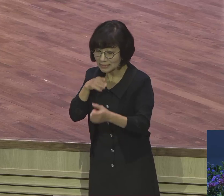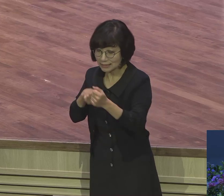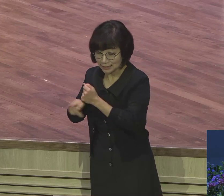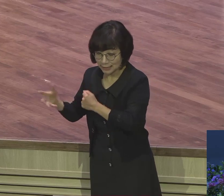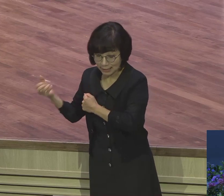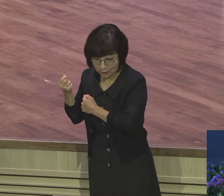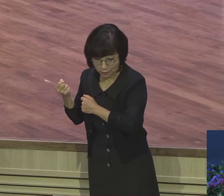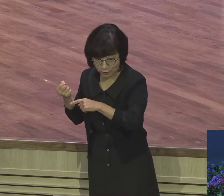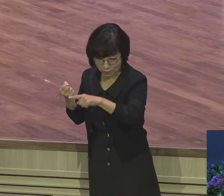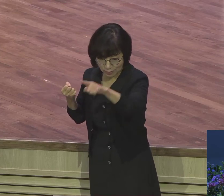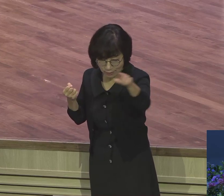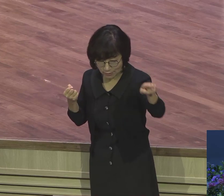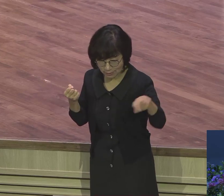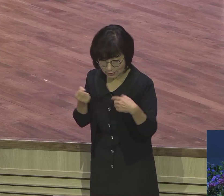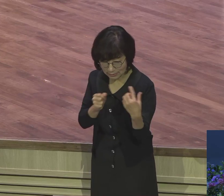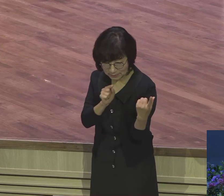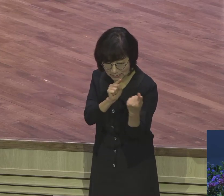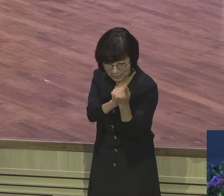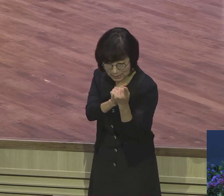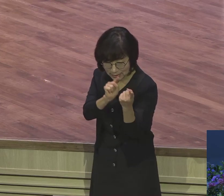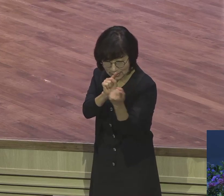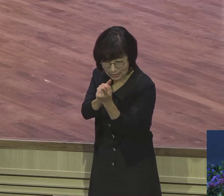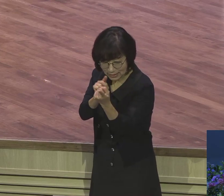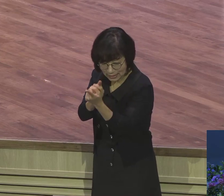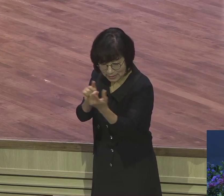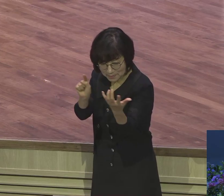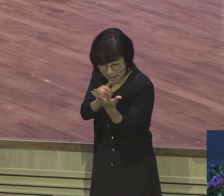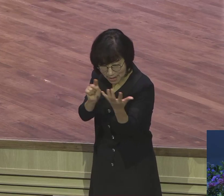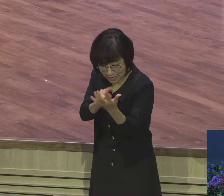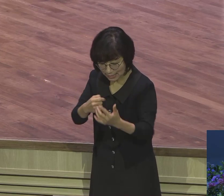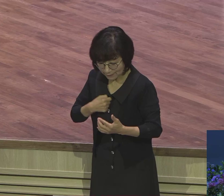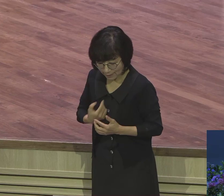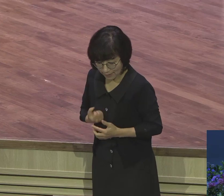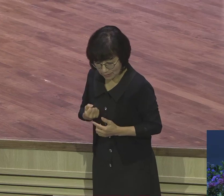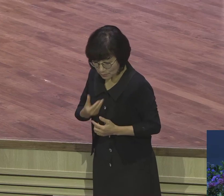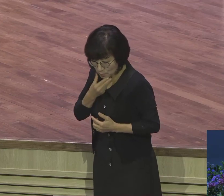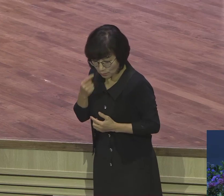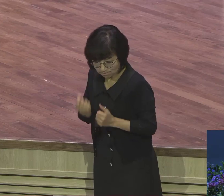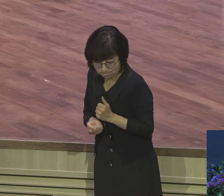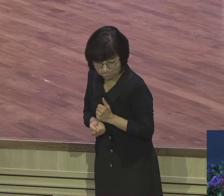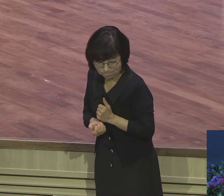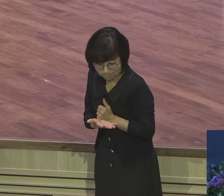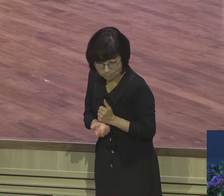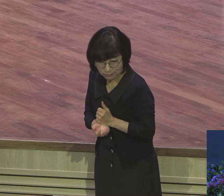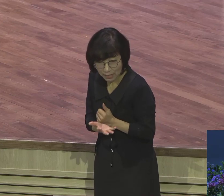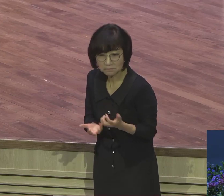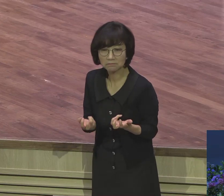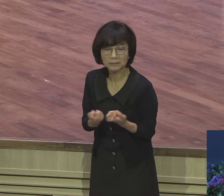그들을 대하며 내 속에 있는 복음의 영향력을 입혀나갈 것이냐.